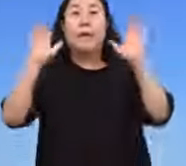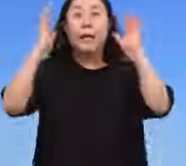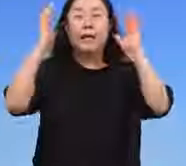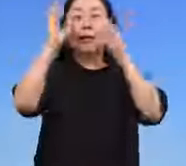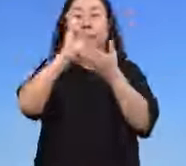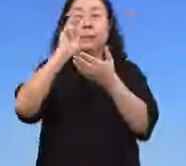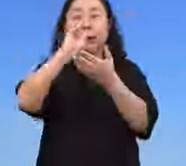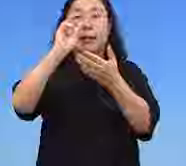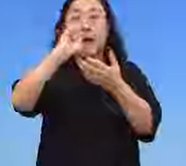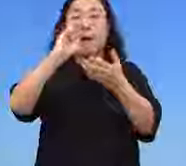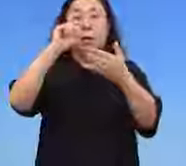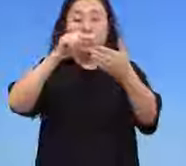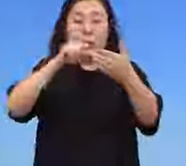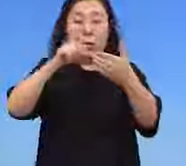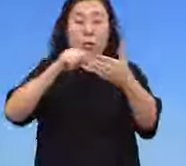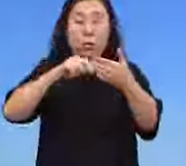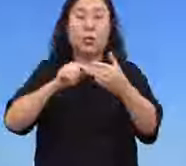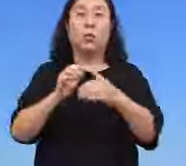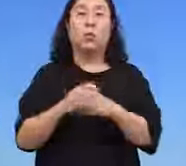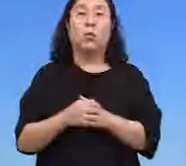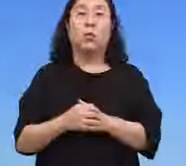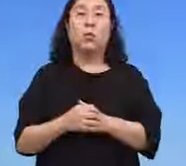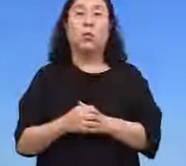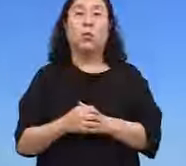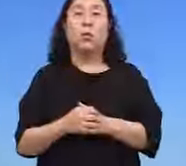어린아이들의 그 찬양 속에서도 눈물이